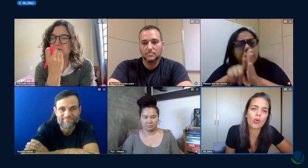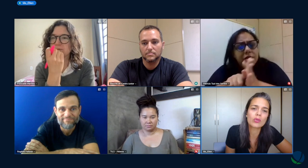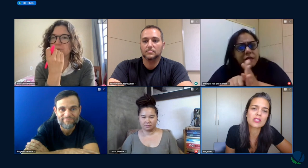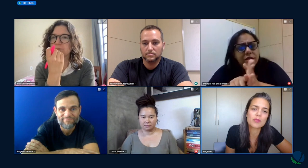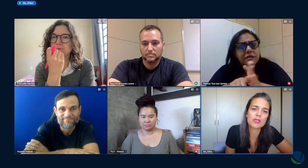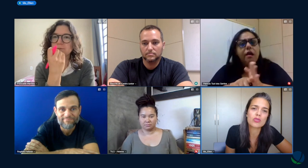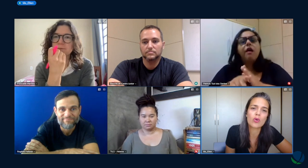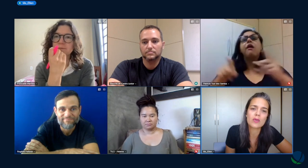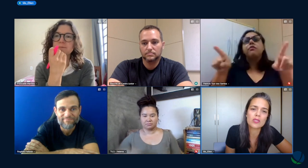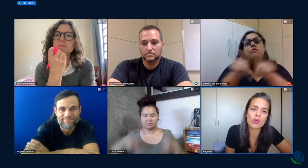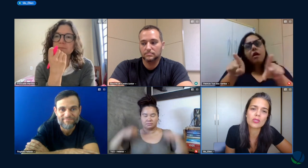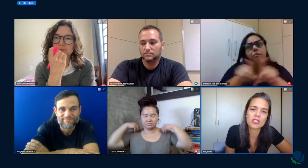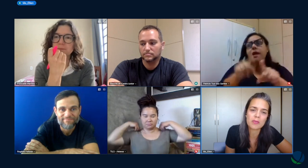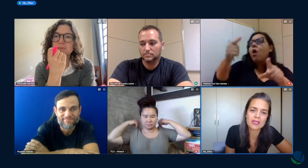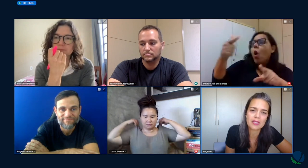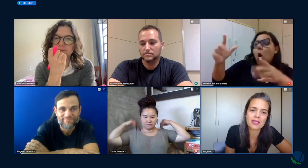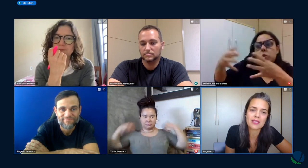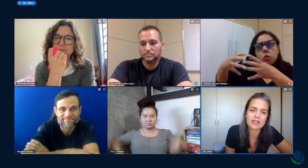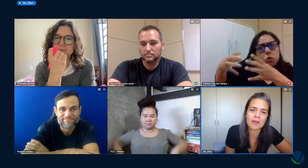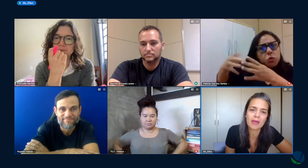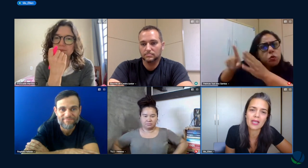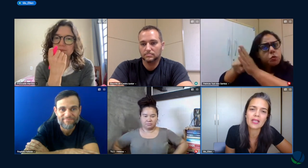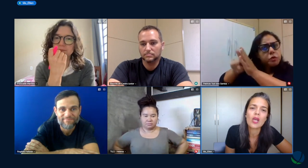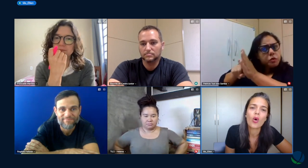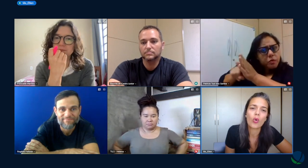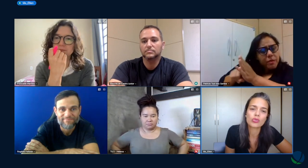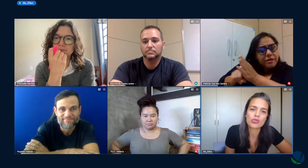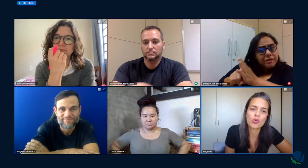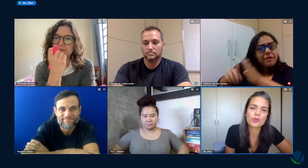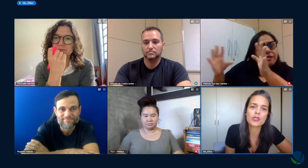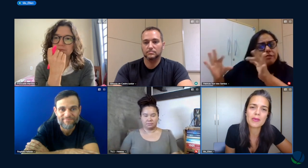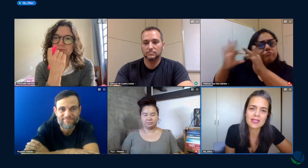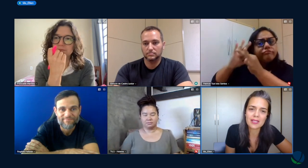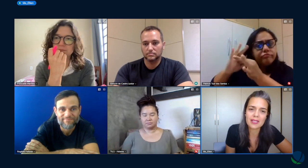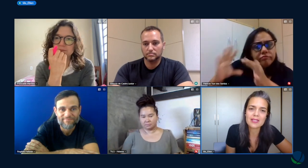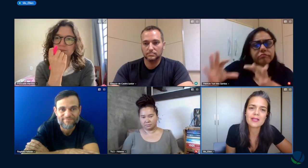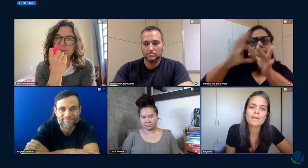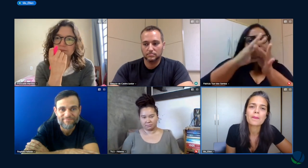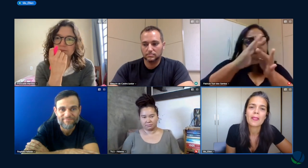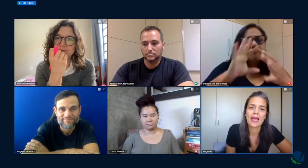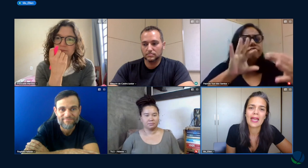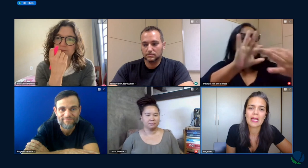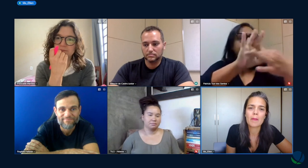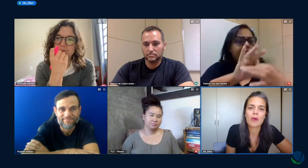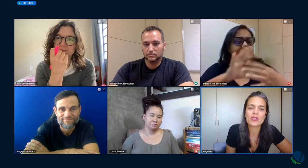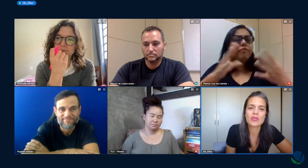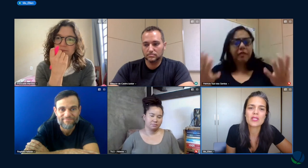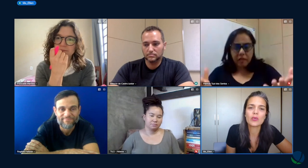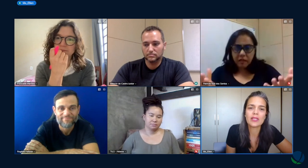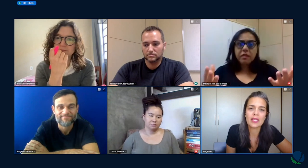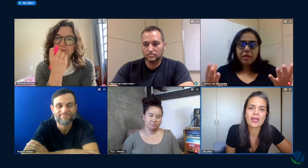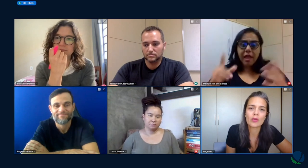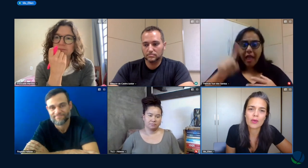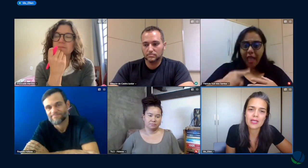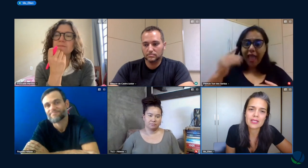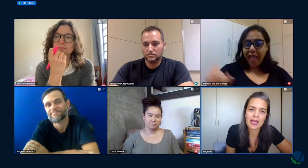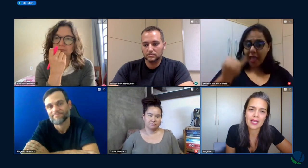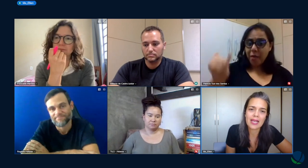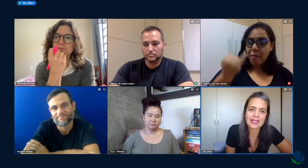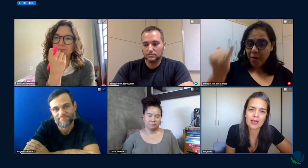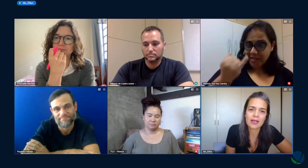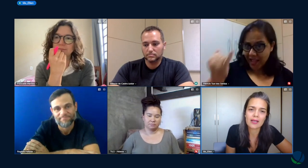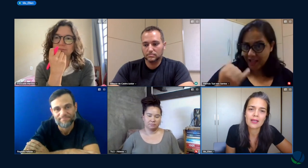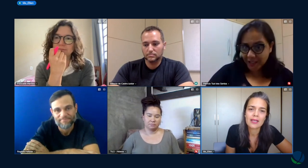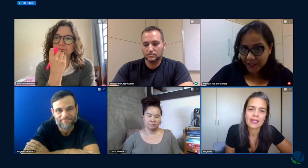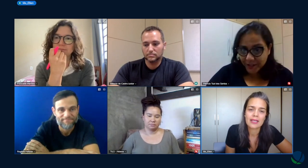para ajudar outras pessoas e outras pesquisas também, outros grupos de pesquisa, que possam se unir a nós